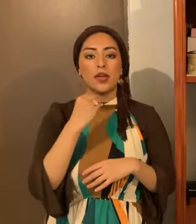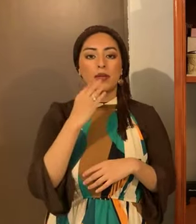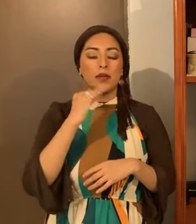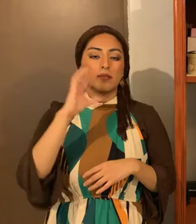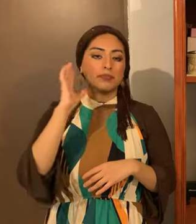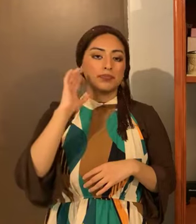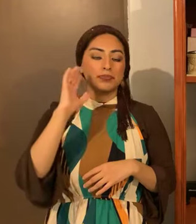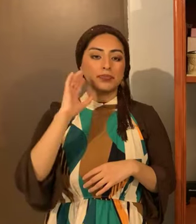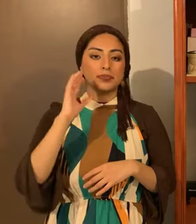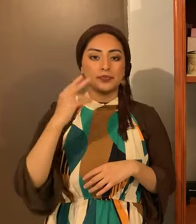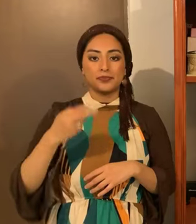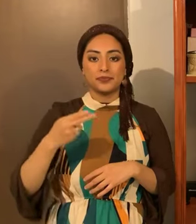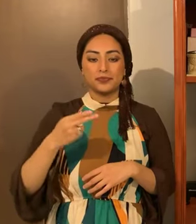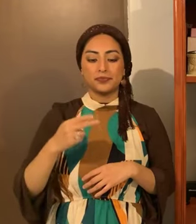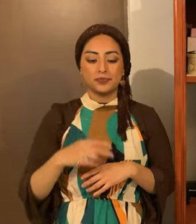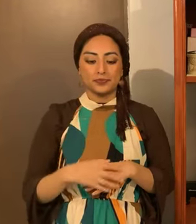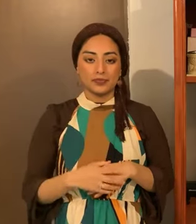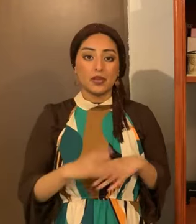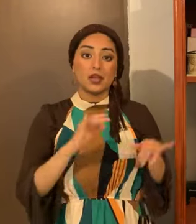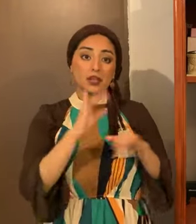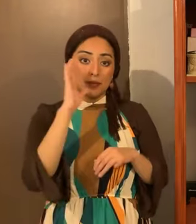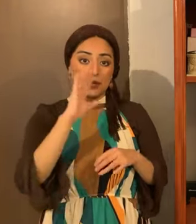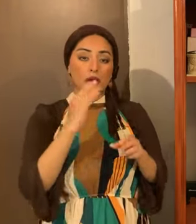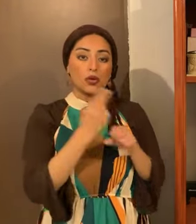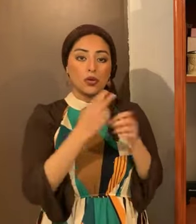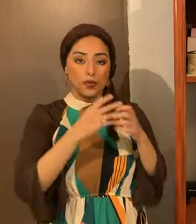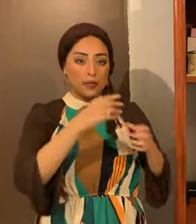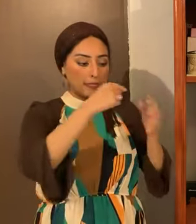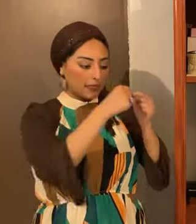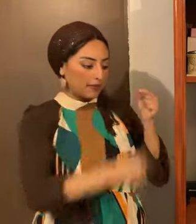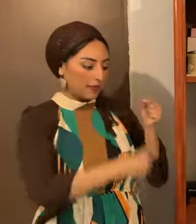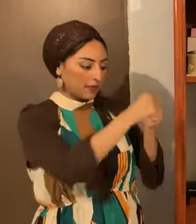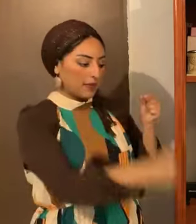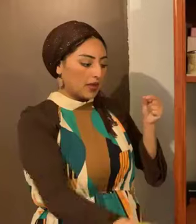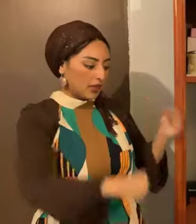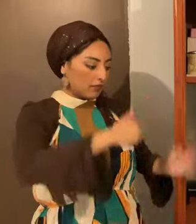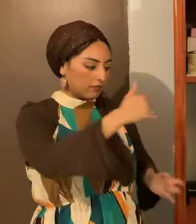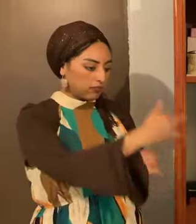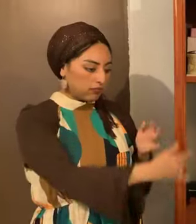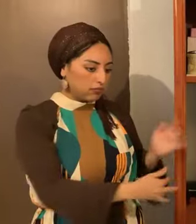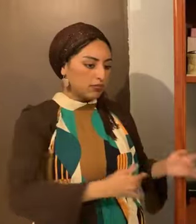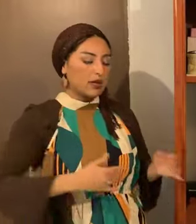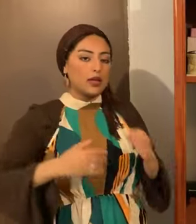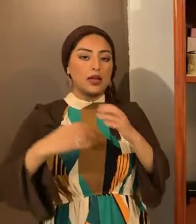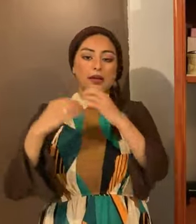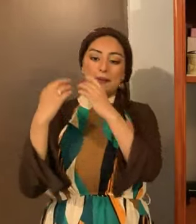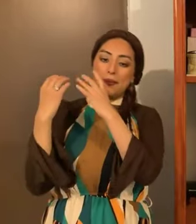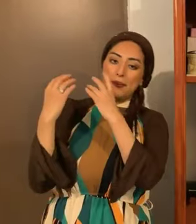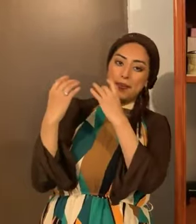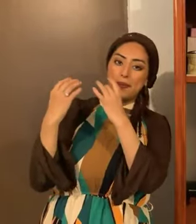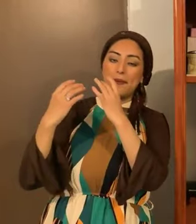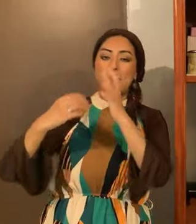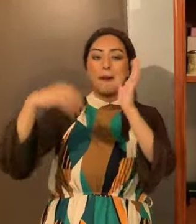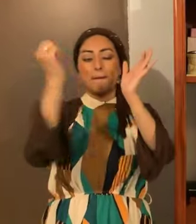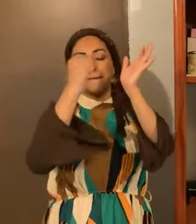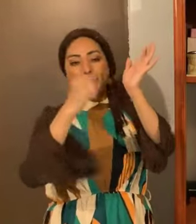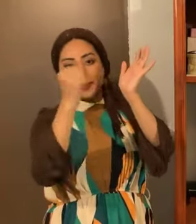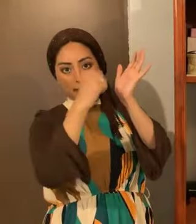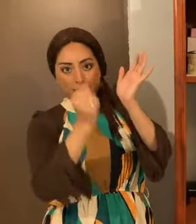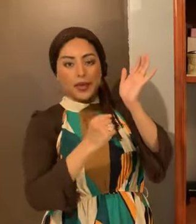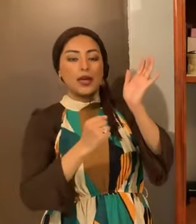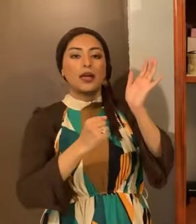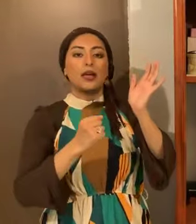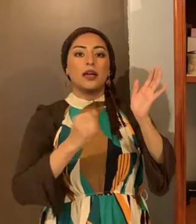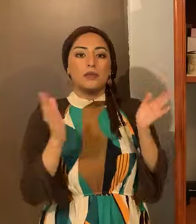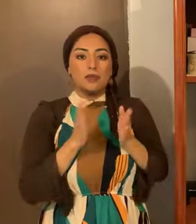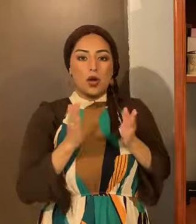decía, igualmente usaban las arpas y las panderetas, ¿verdad? Y las flautas. Pero la voz,